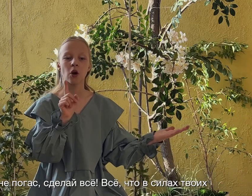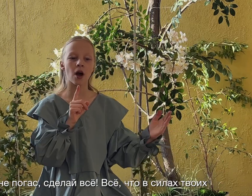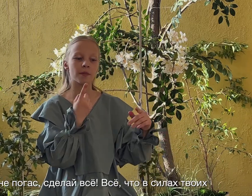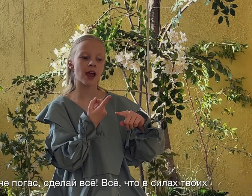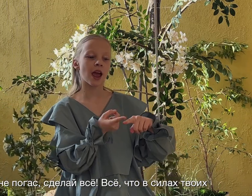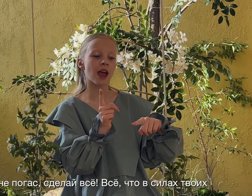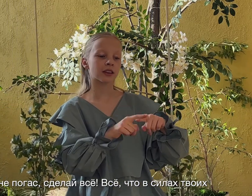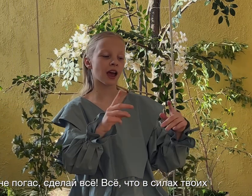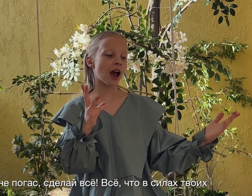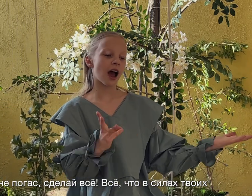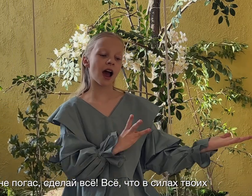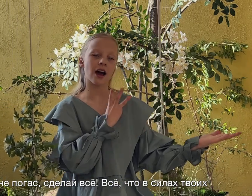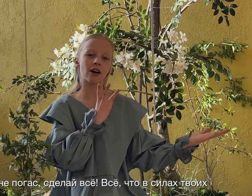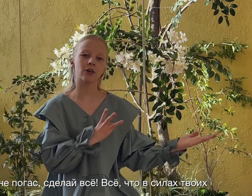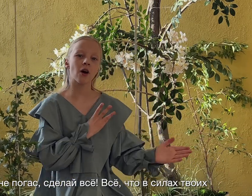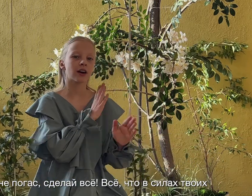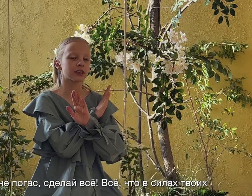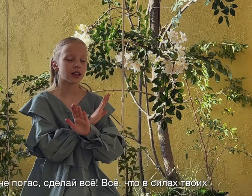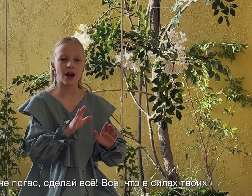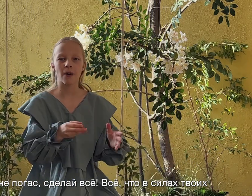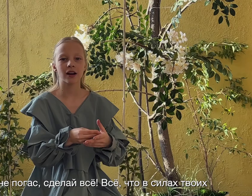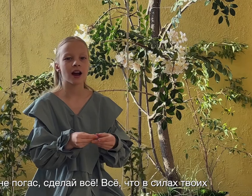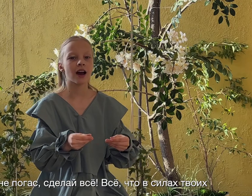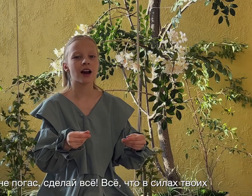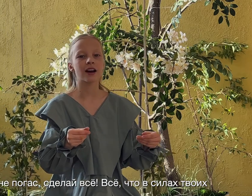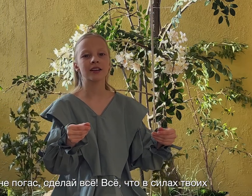чтобы этот огонь не погас.